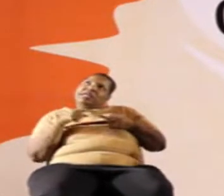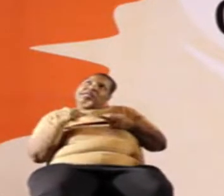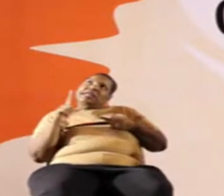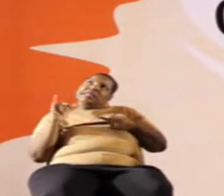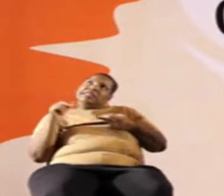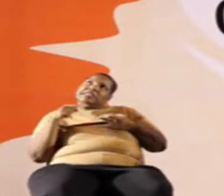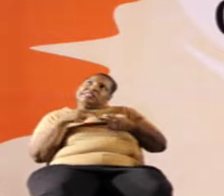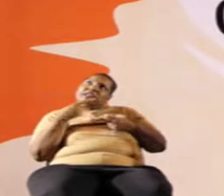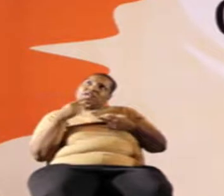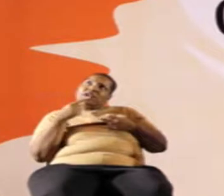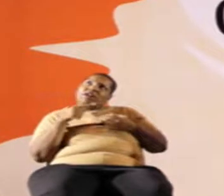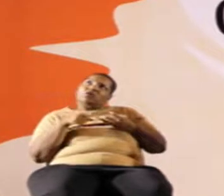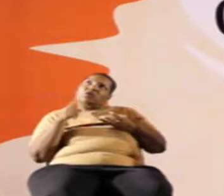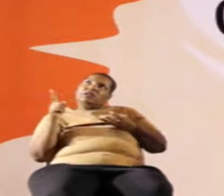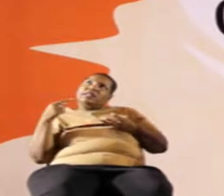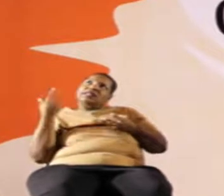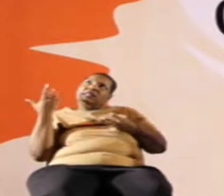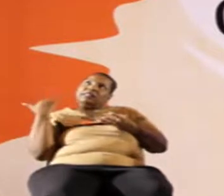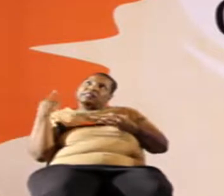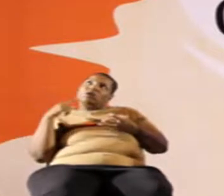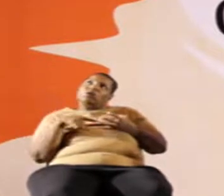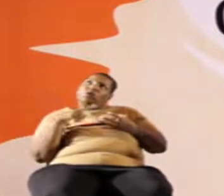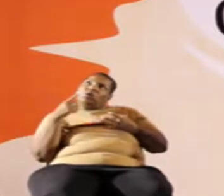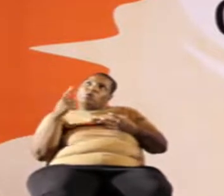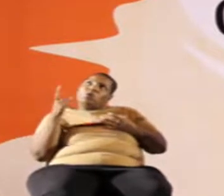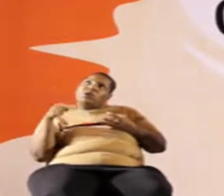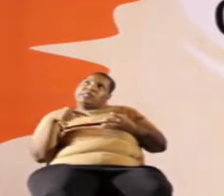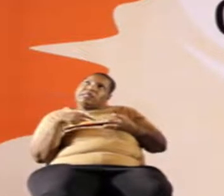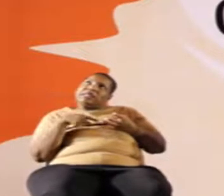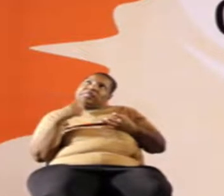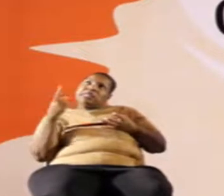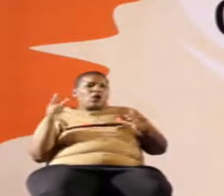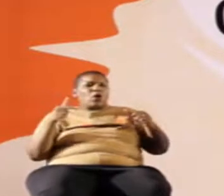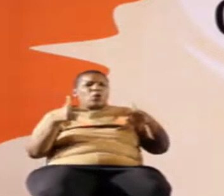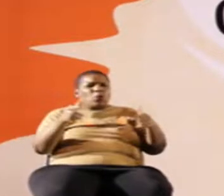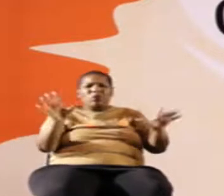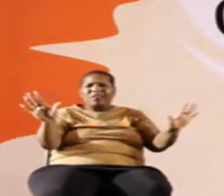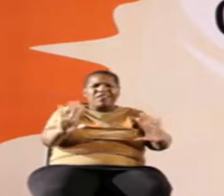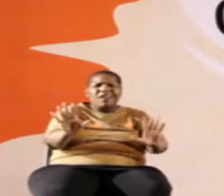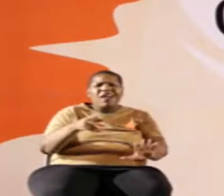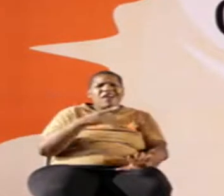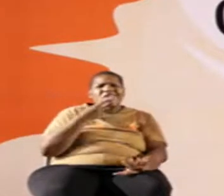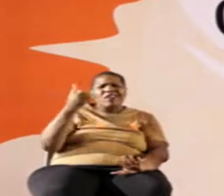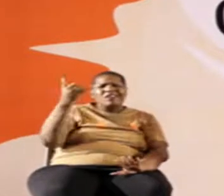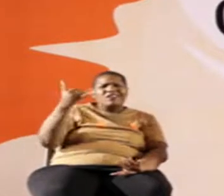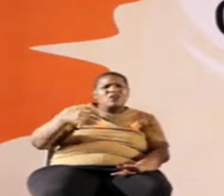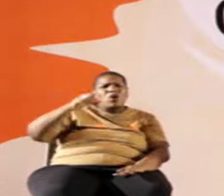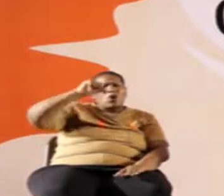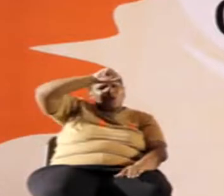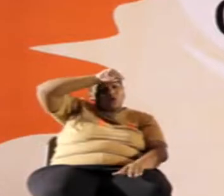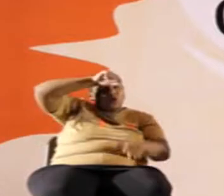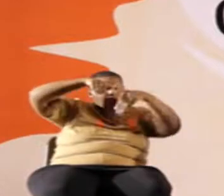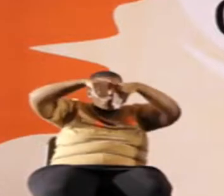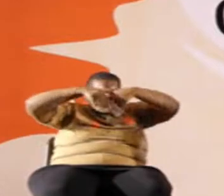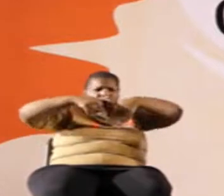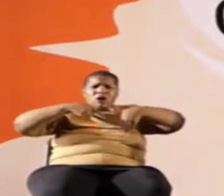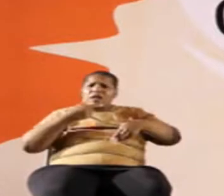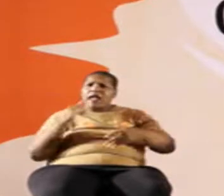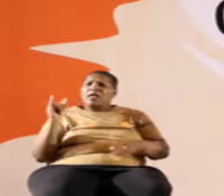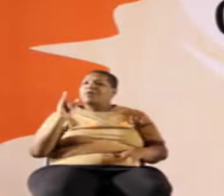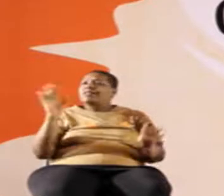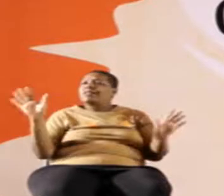Brandão está falando da tradição, da modernidade, da luta negra, do orixá, ou a importância do